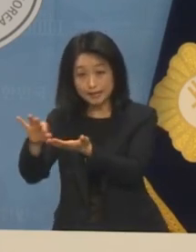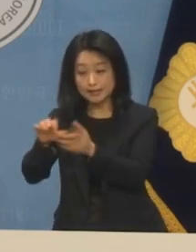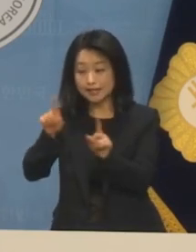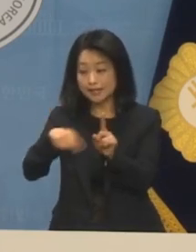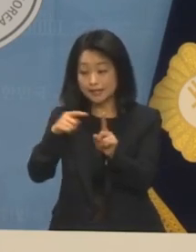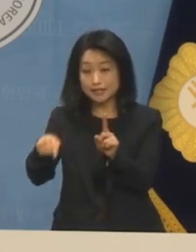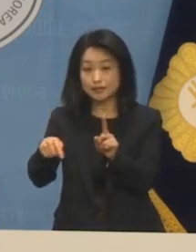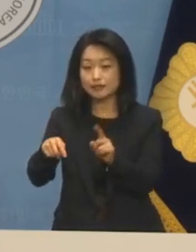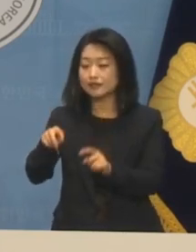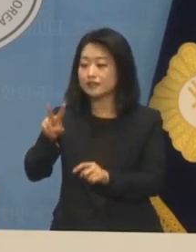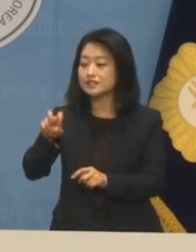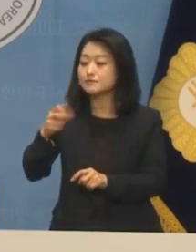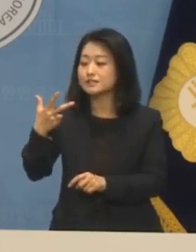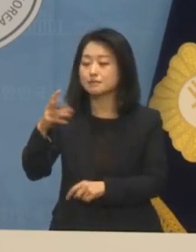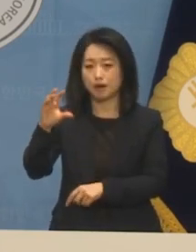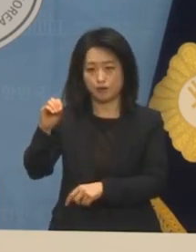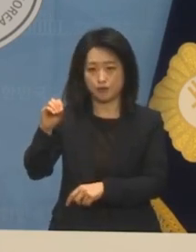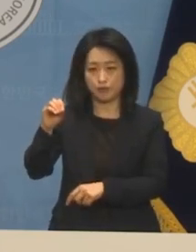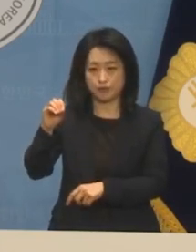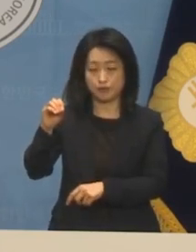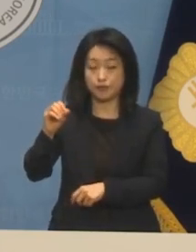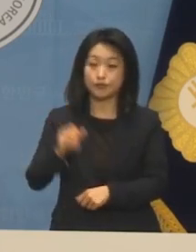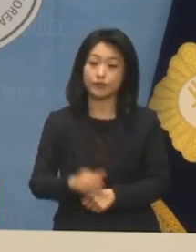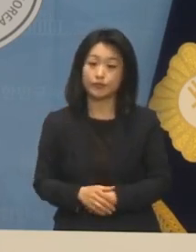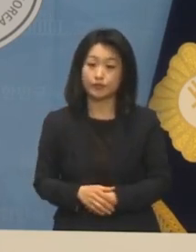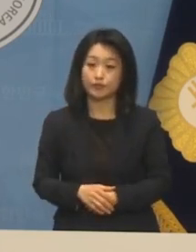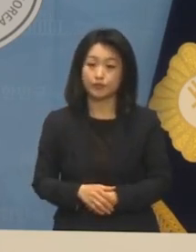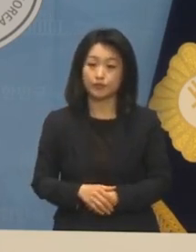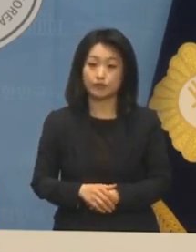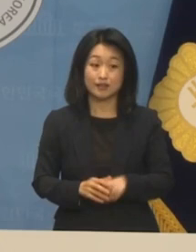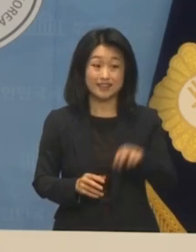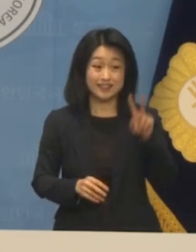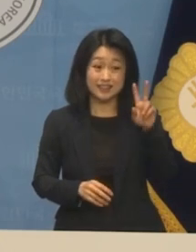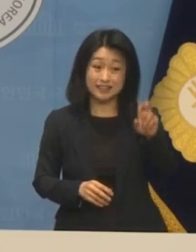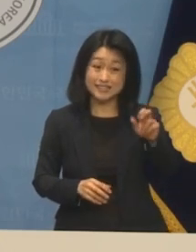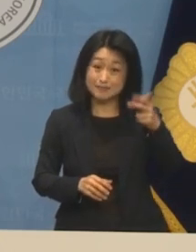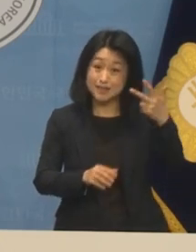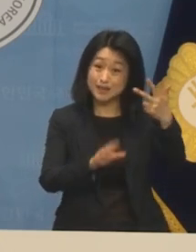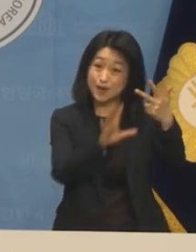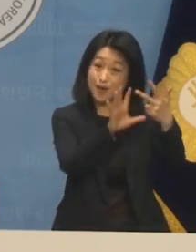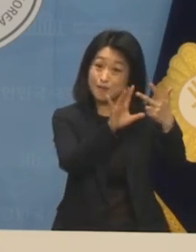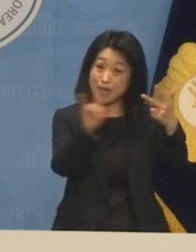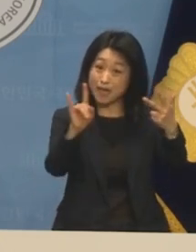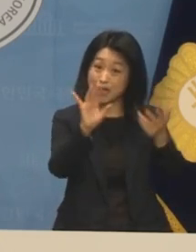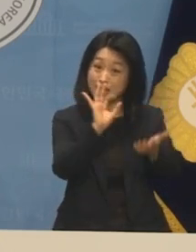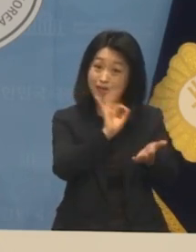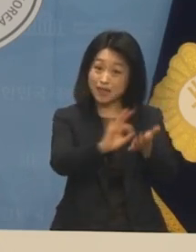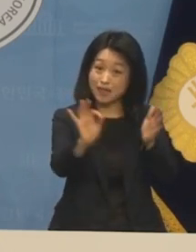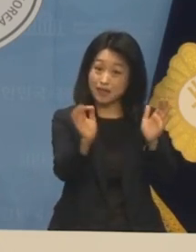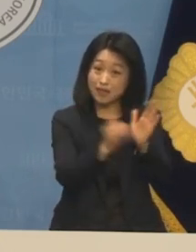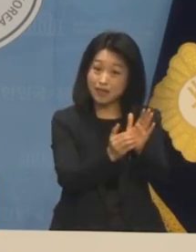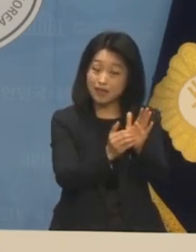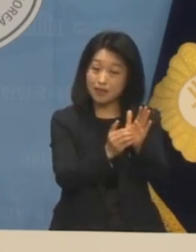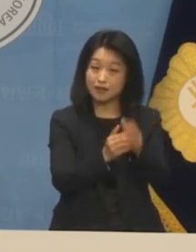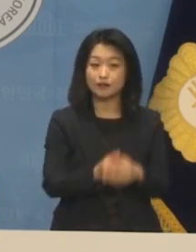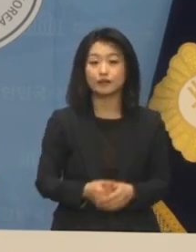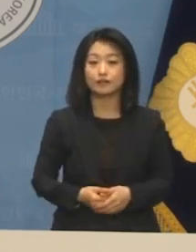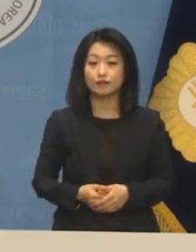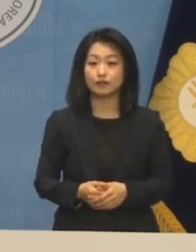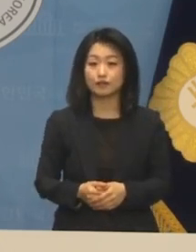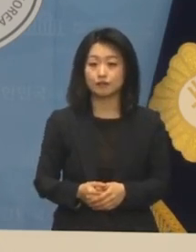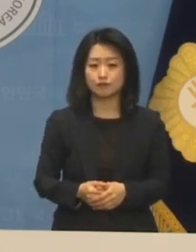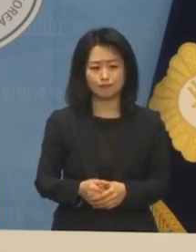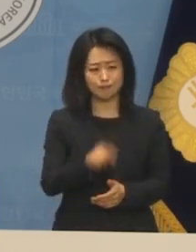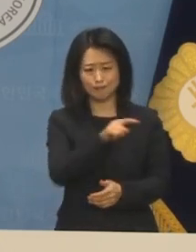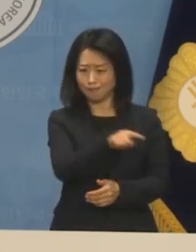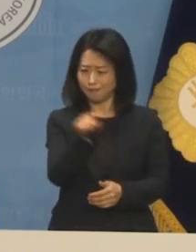1인당 약 27만 원이었습니다. 27배 이상입니다. 균형 있는 교육 추진